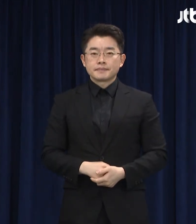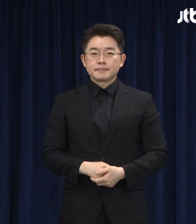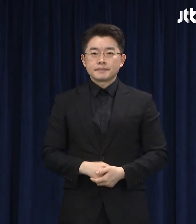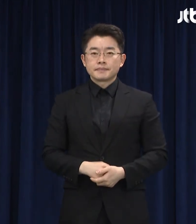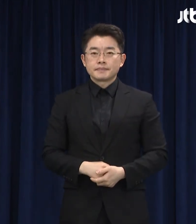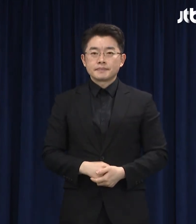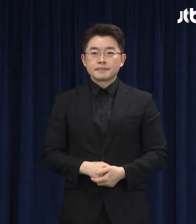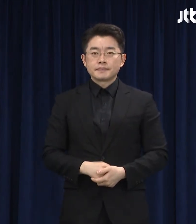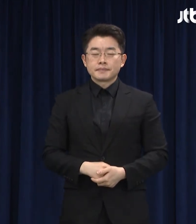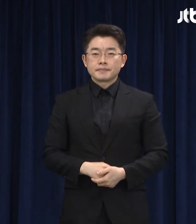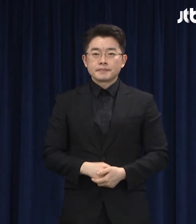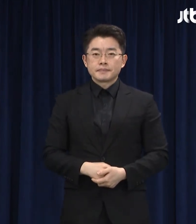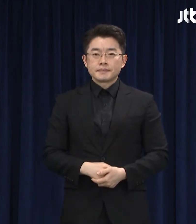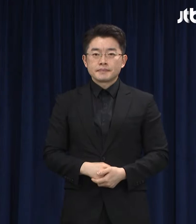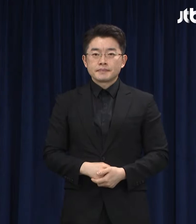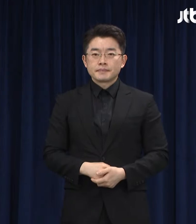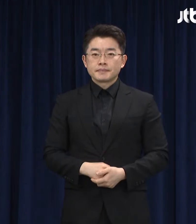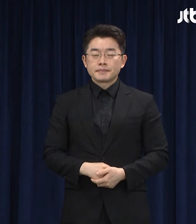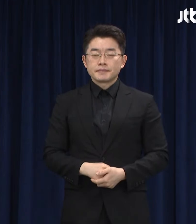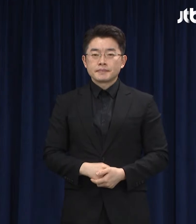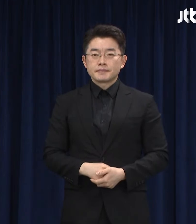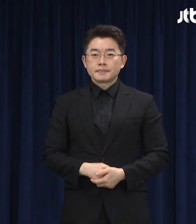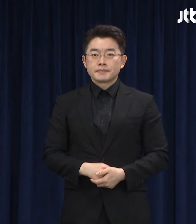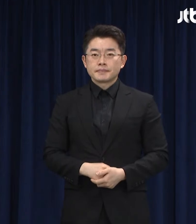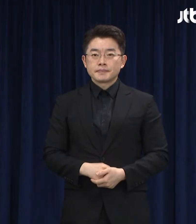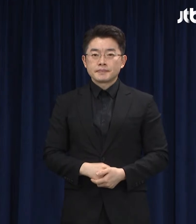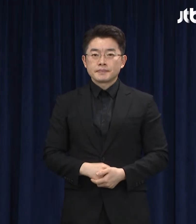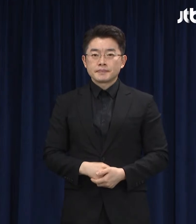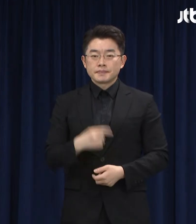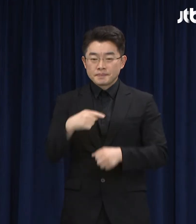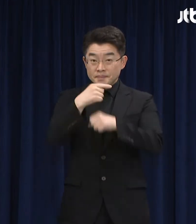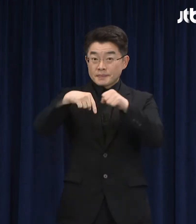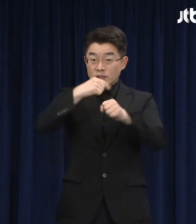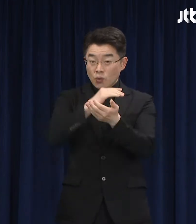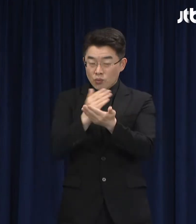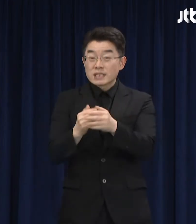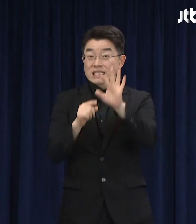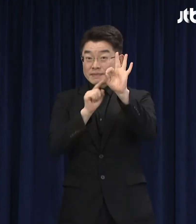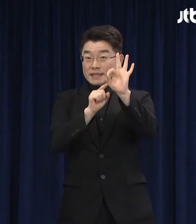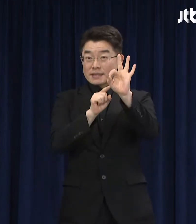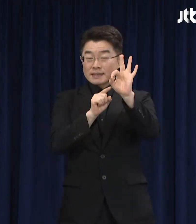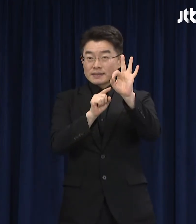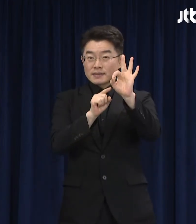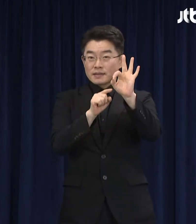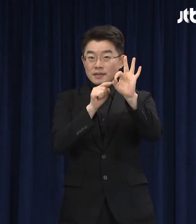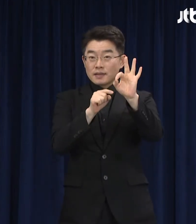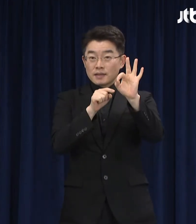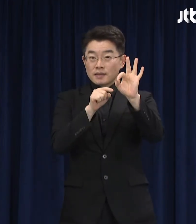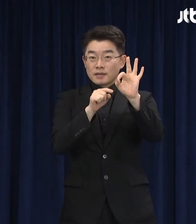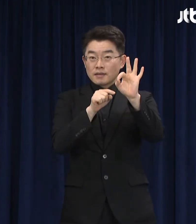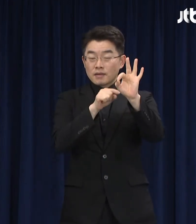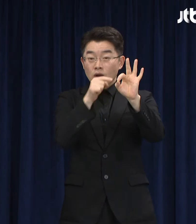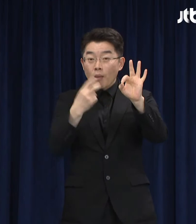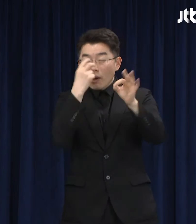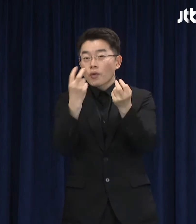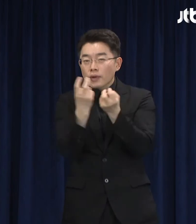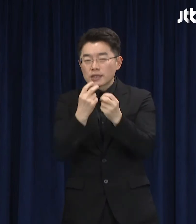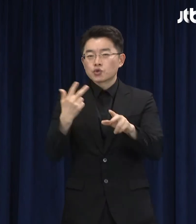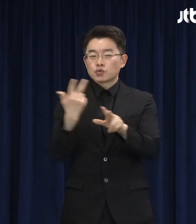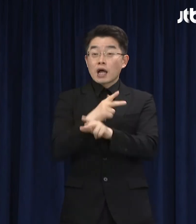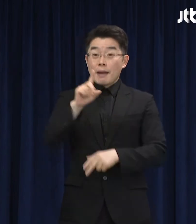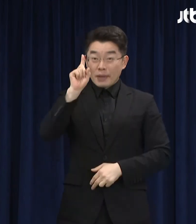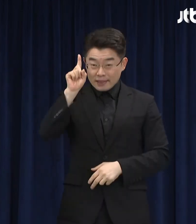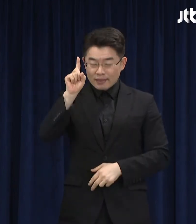또한 10여 개가 되는 그 주요 핵종에 대해서는 주 1회 알프스